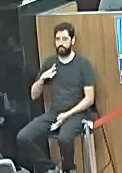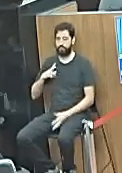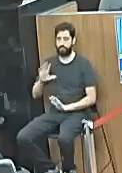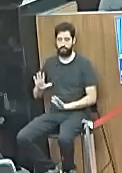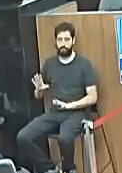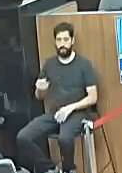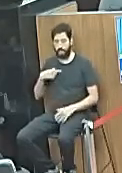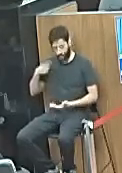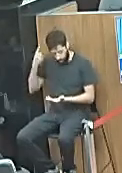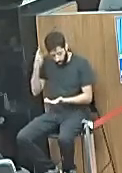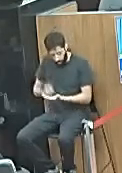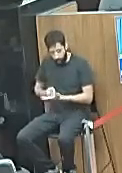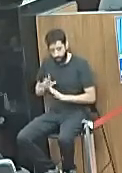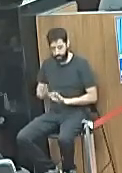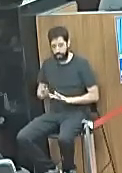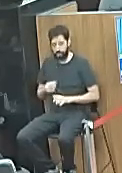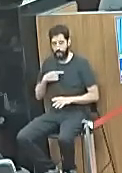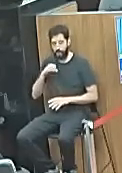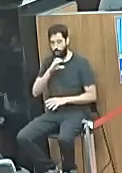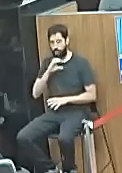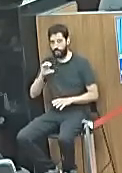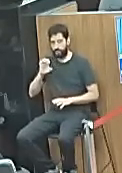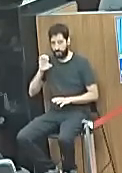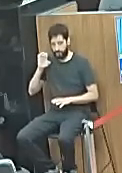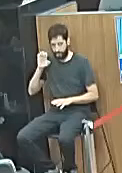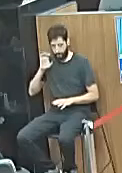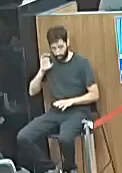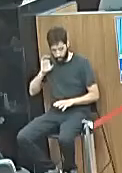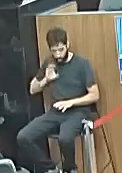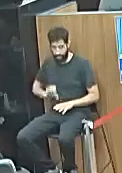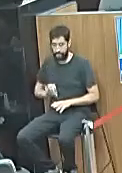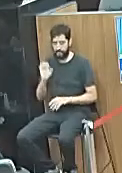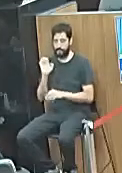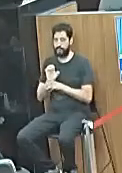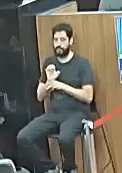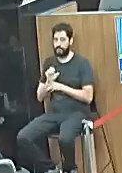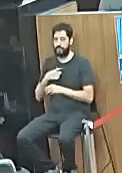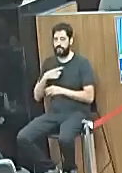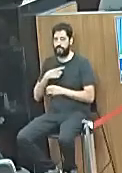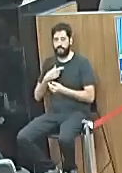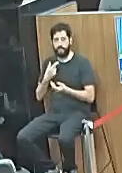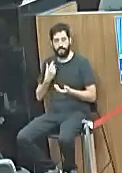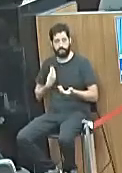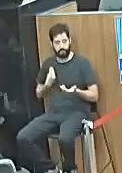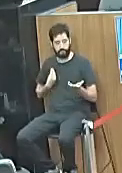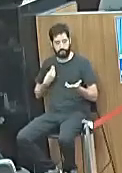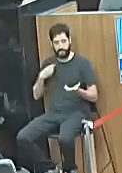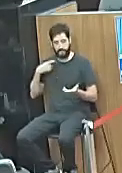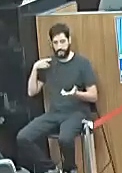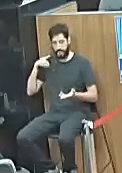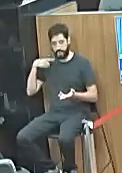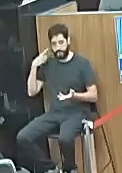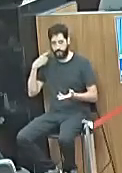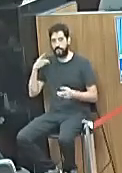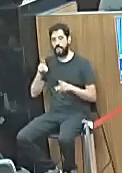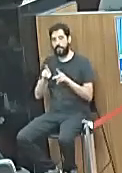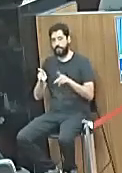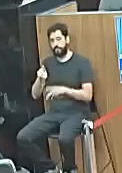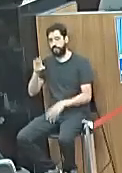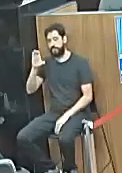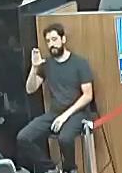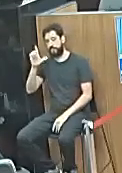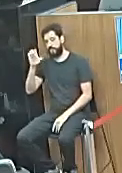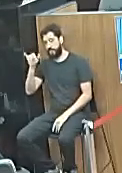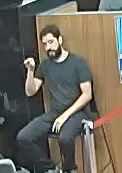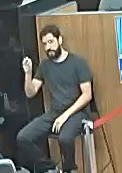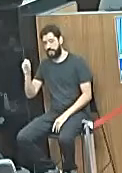compromisso que o conselho estadual com a presença netão com a presença do deputado professor cleiton também que acompanhou a discussão